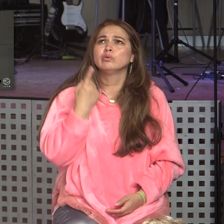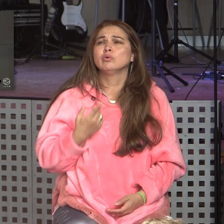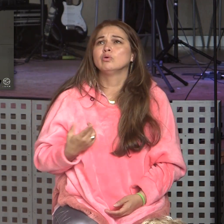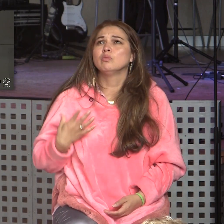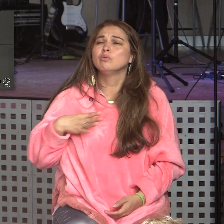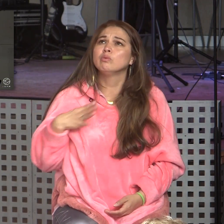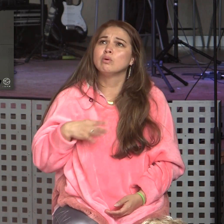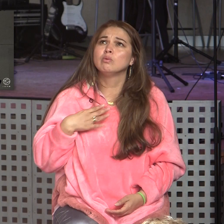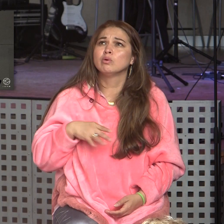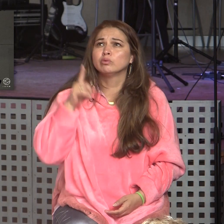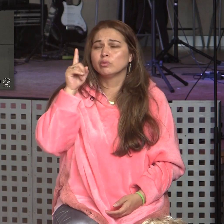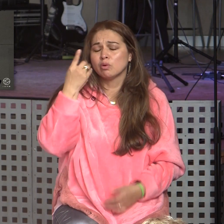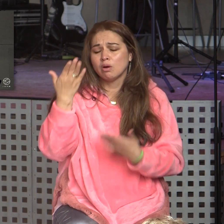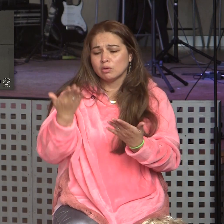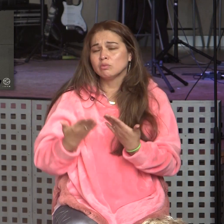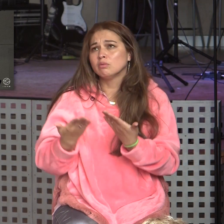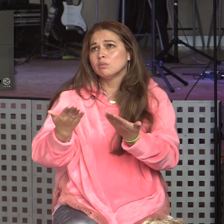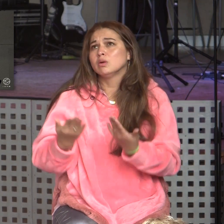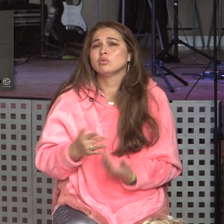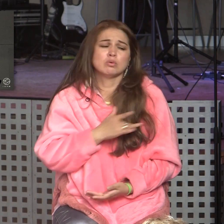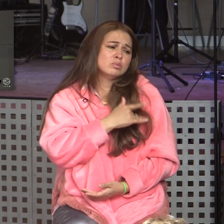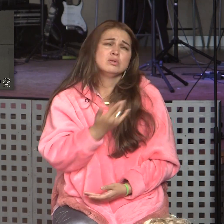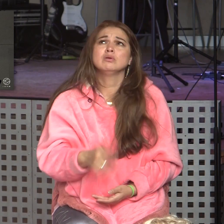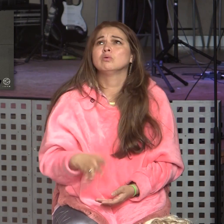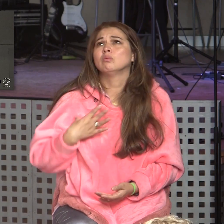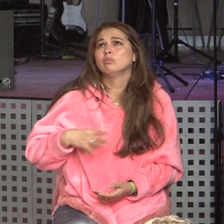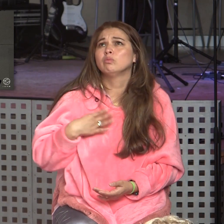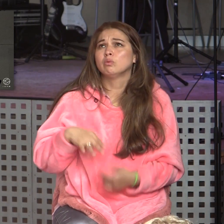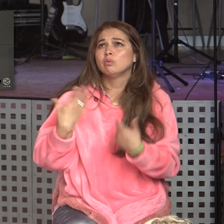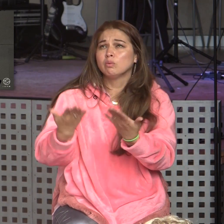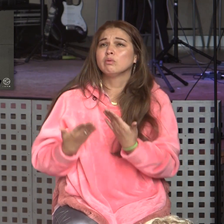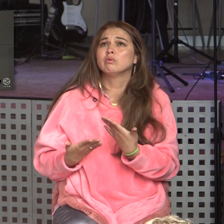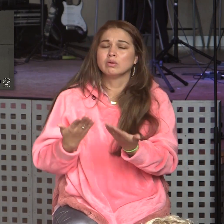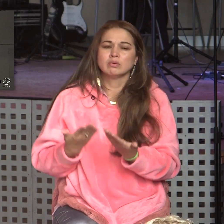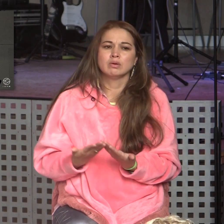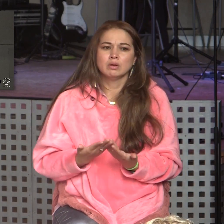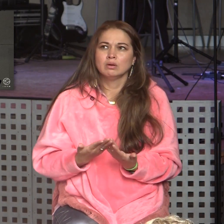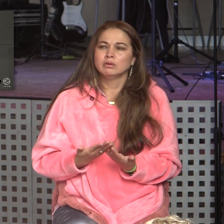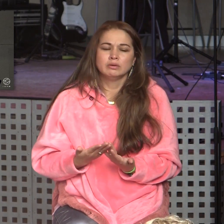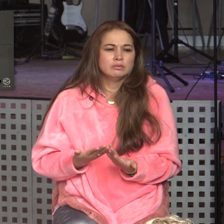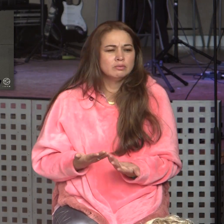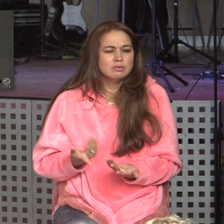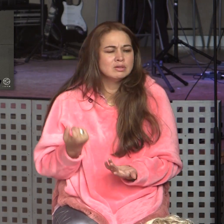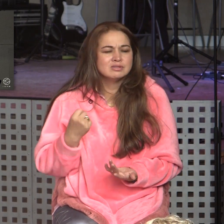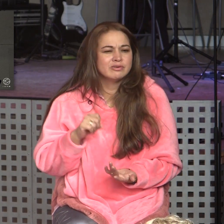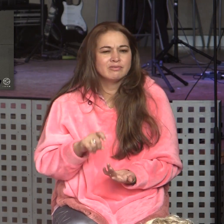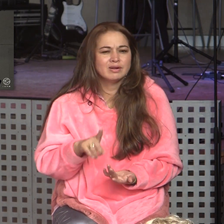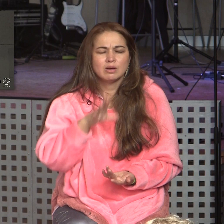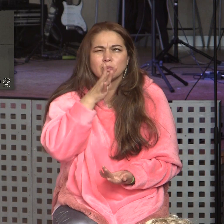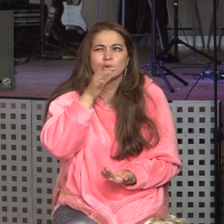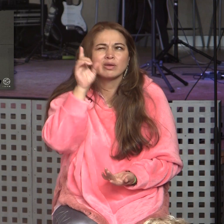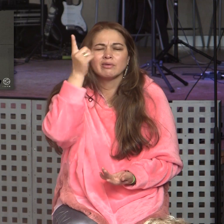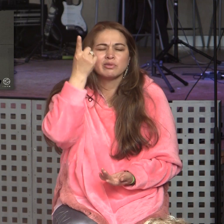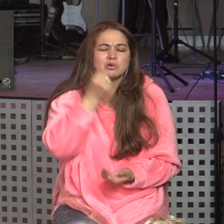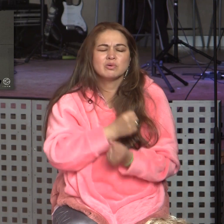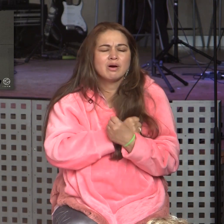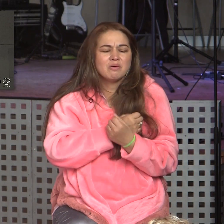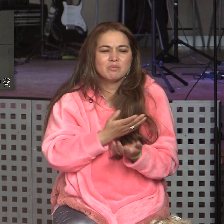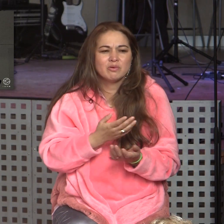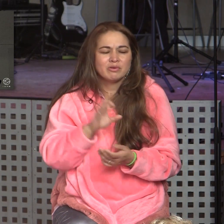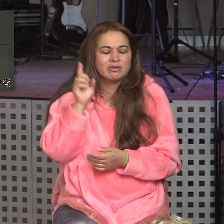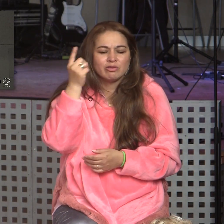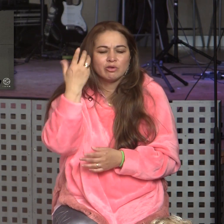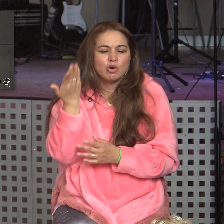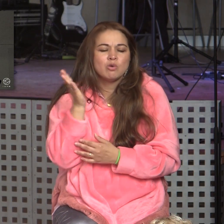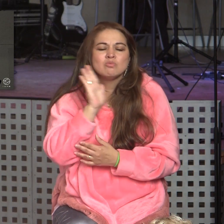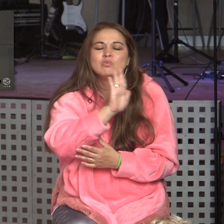Dios lo ha establecido de esa manera. Él ya quiere hacer algo en mi propia vida, en tu vida, para